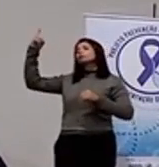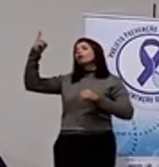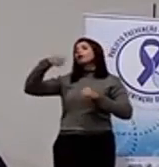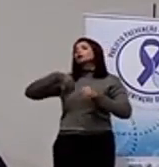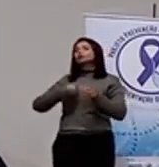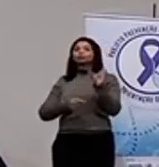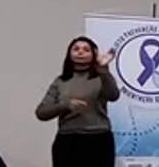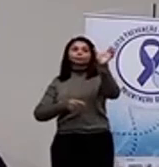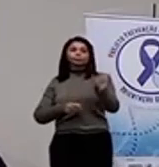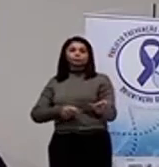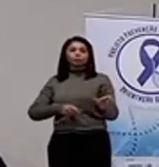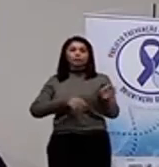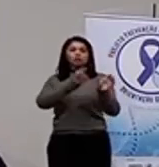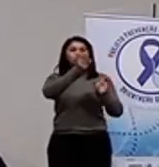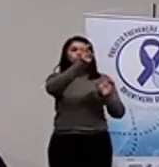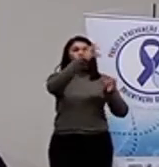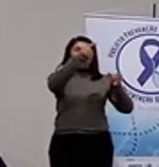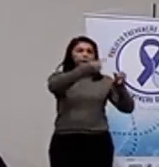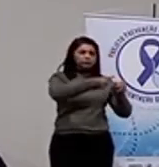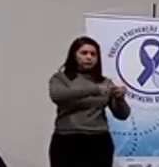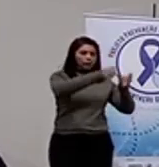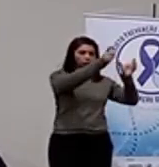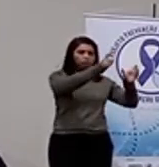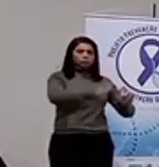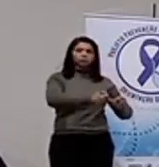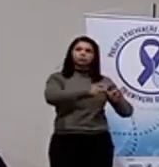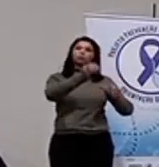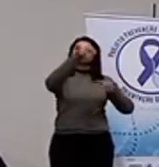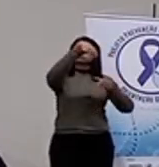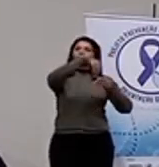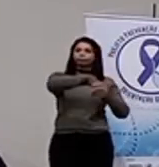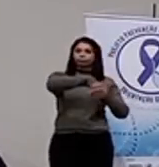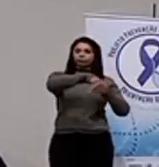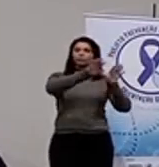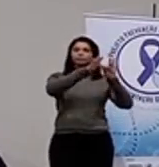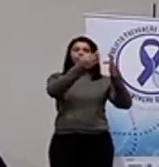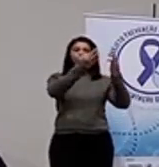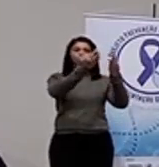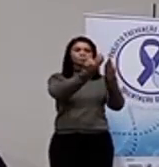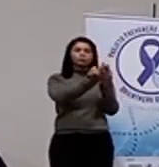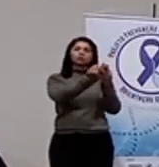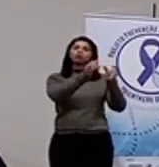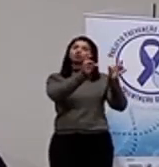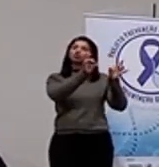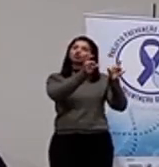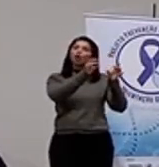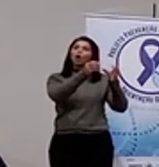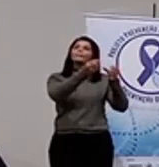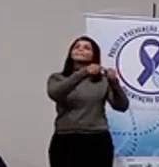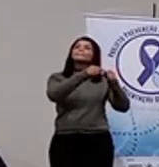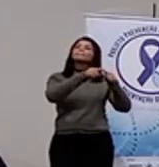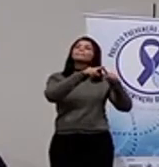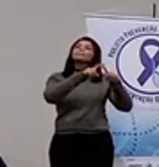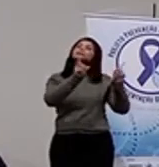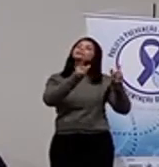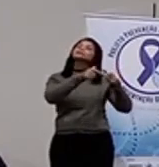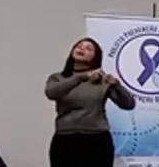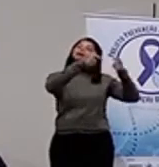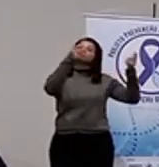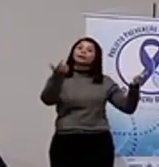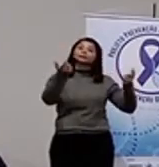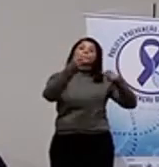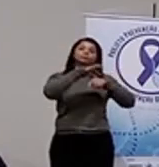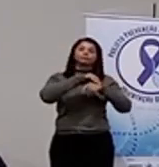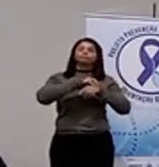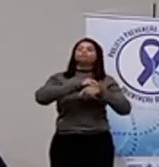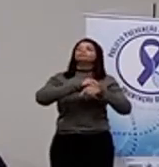uma cidade, ou quanto mais as pessoas se casam dentro da sua própria família, mais a gente faz uma seleção de doenças